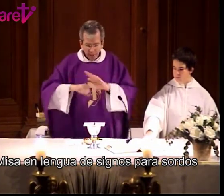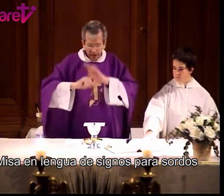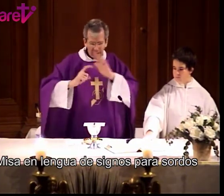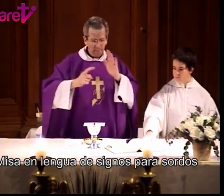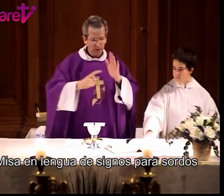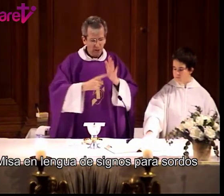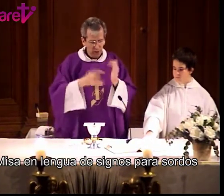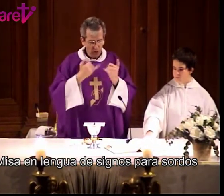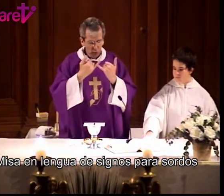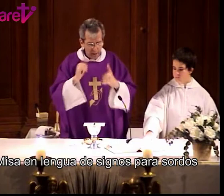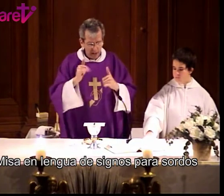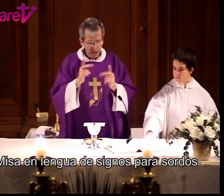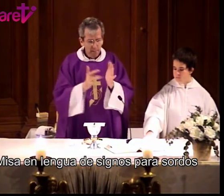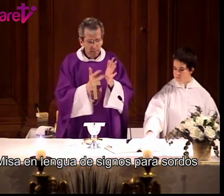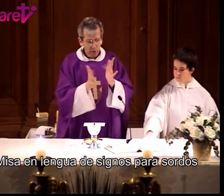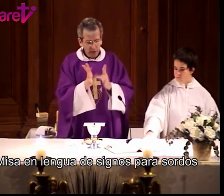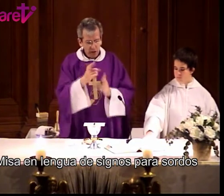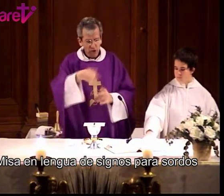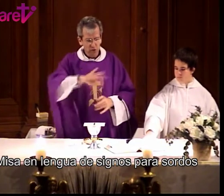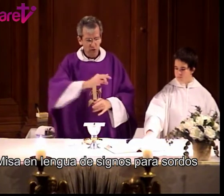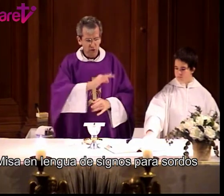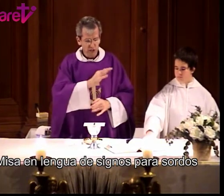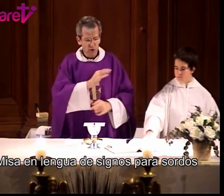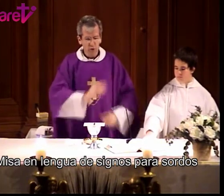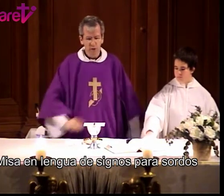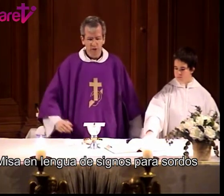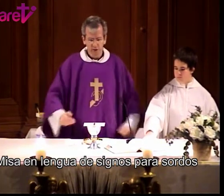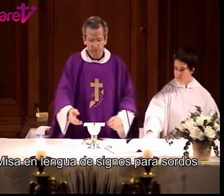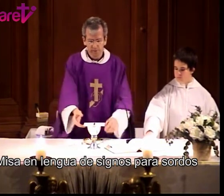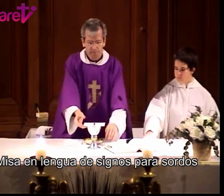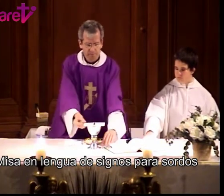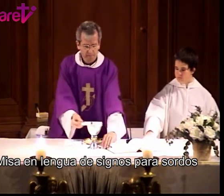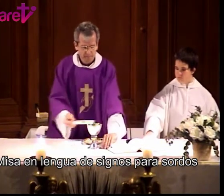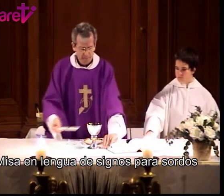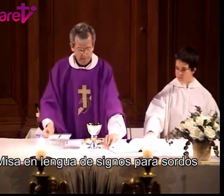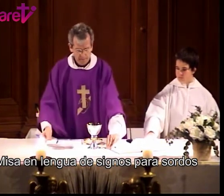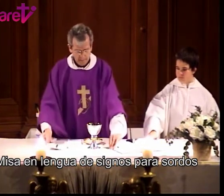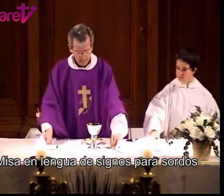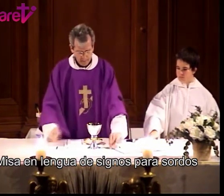la plenitud de tu paz por Cristo, Señor nuestro.